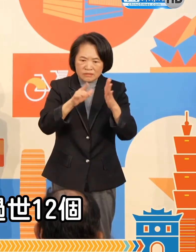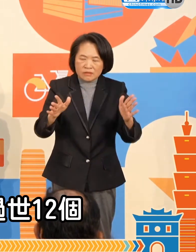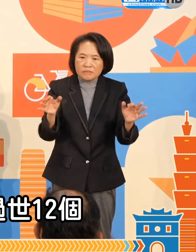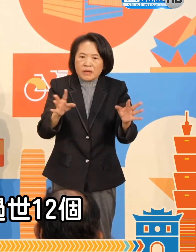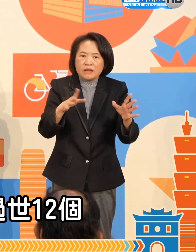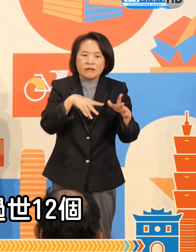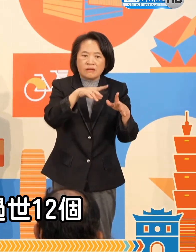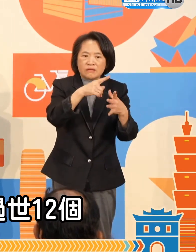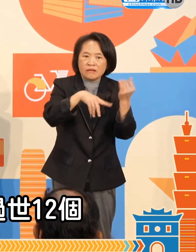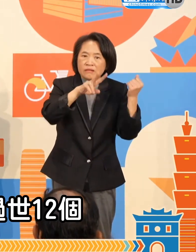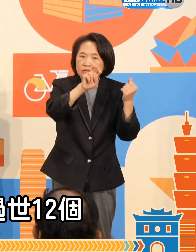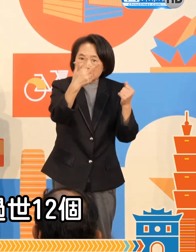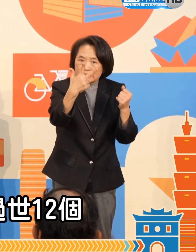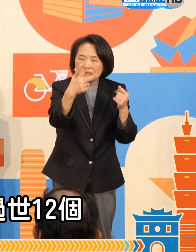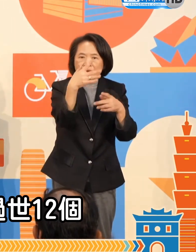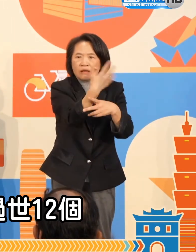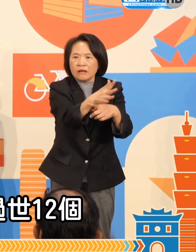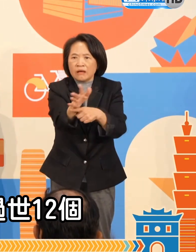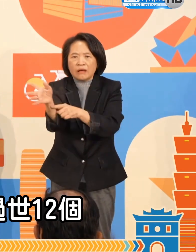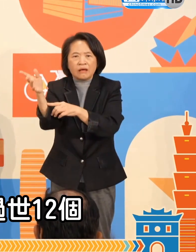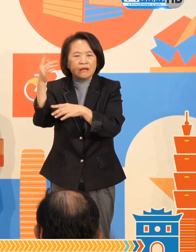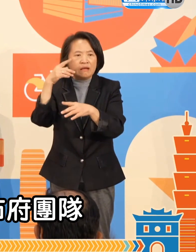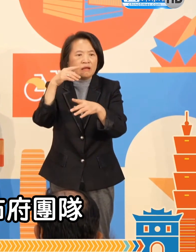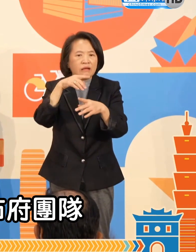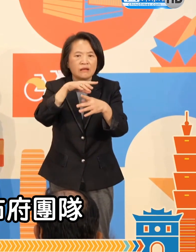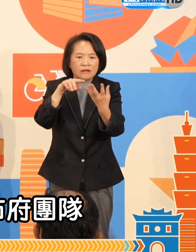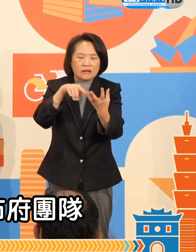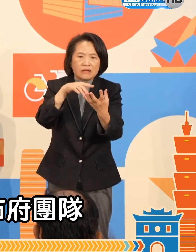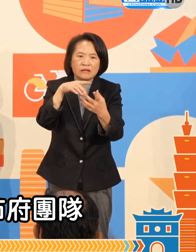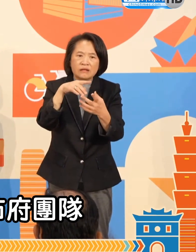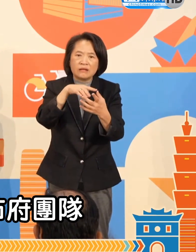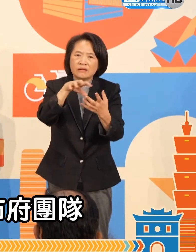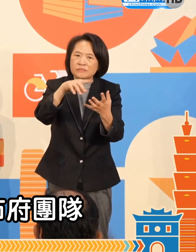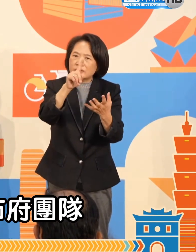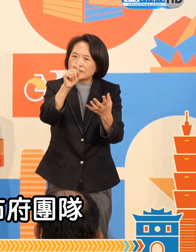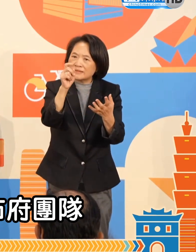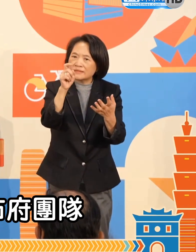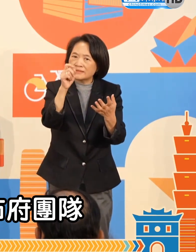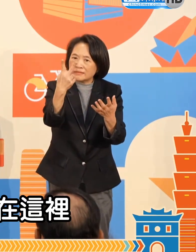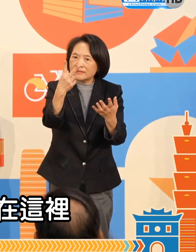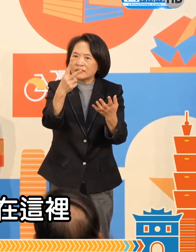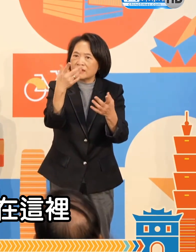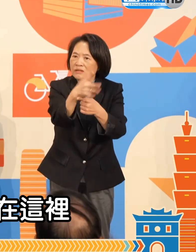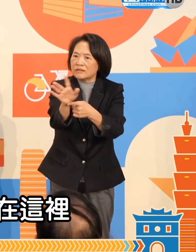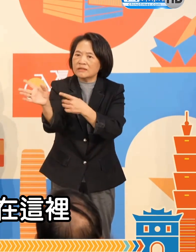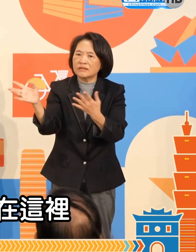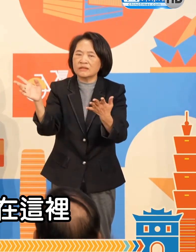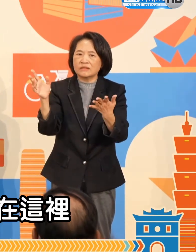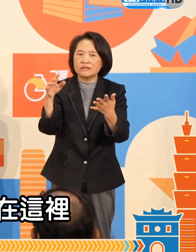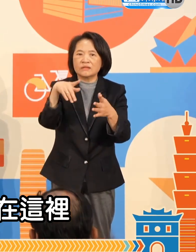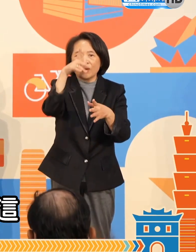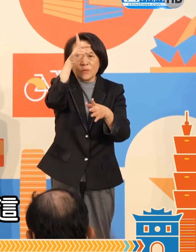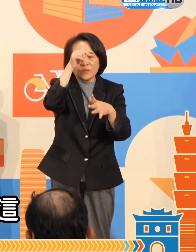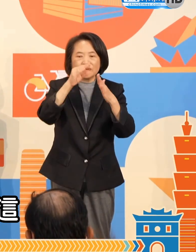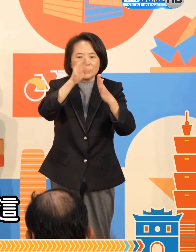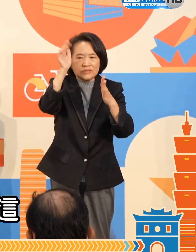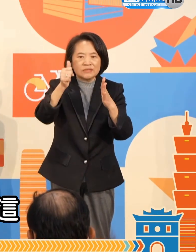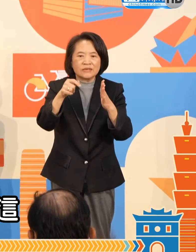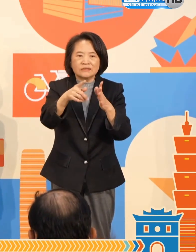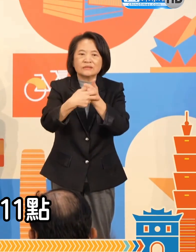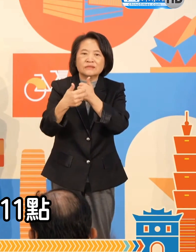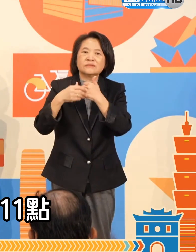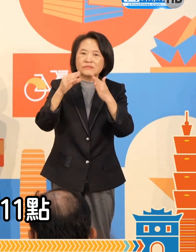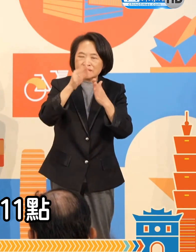27个长辈会过世，12个。我要特别谢谢市府团队，卫生局黄局长在这里，市长在